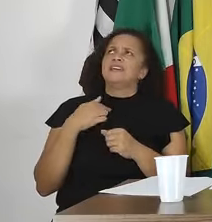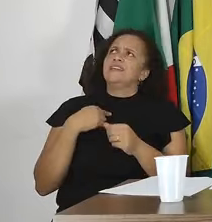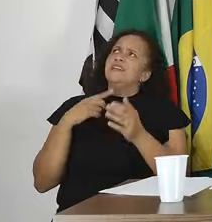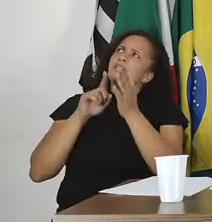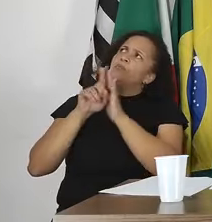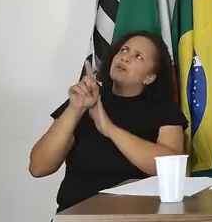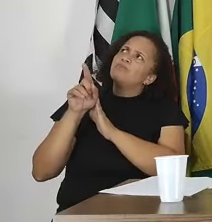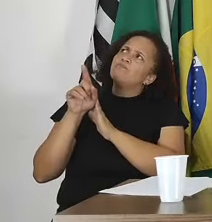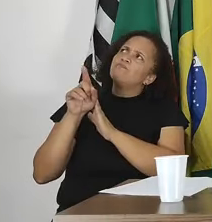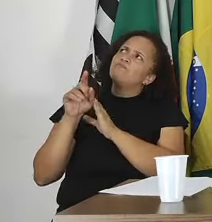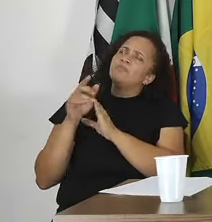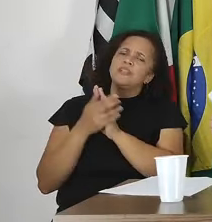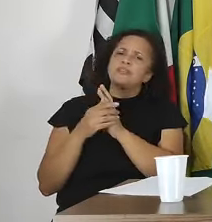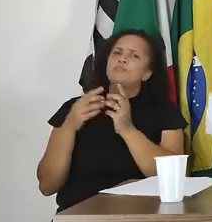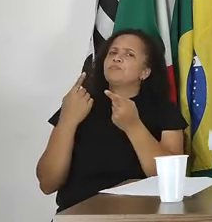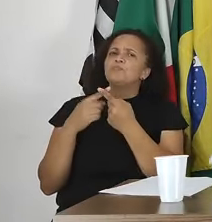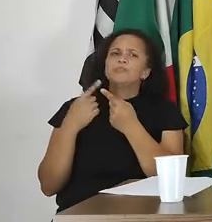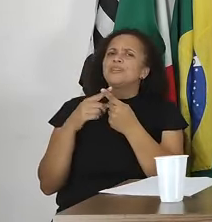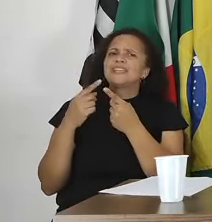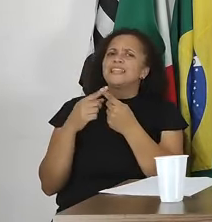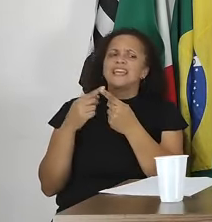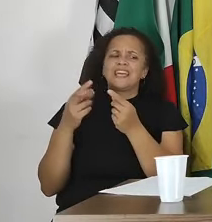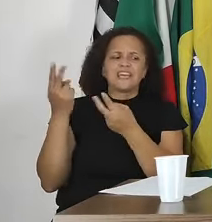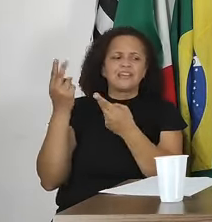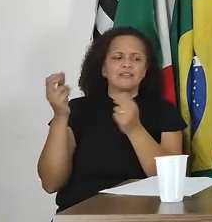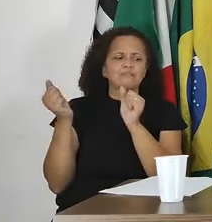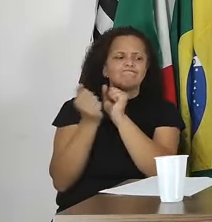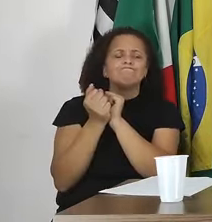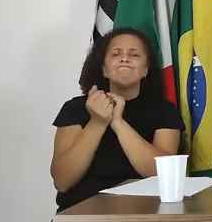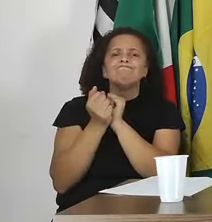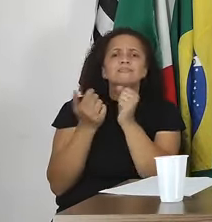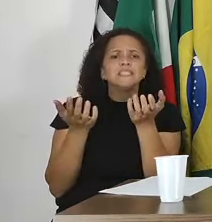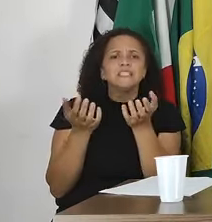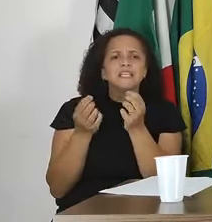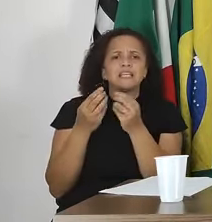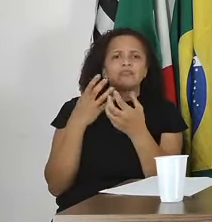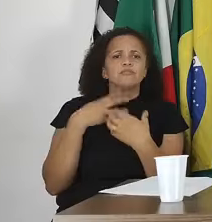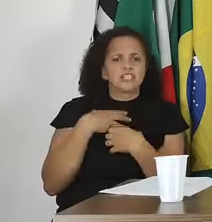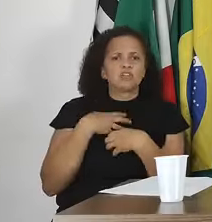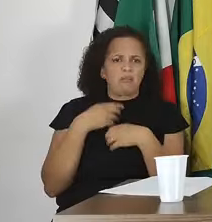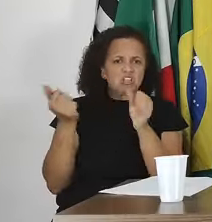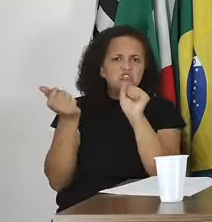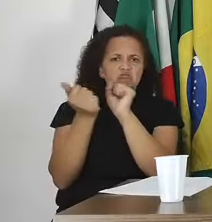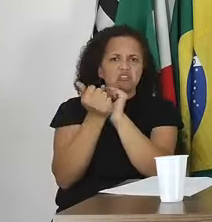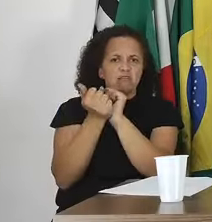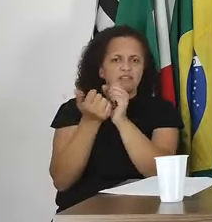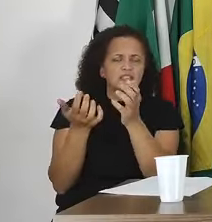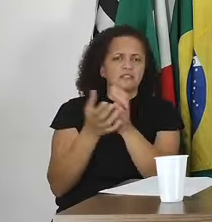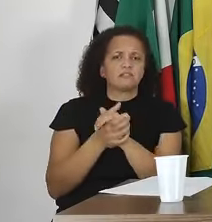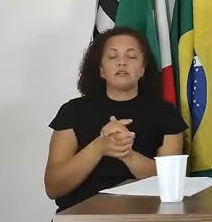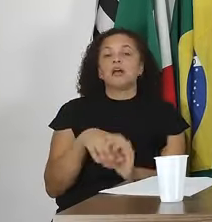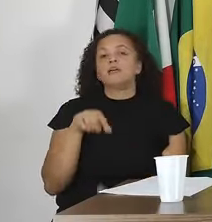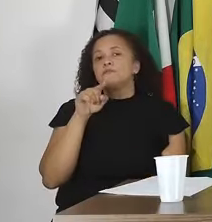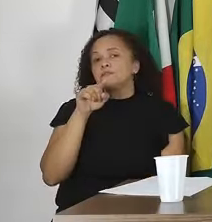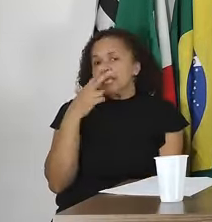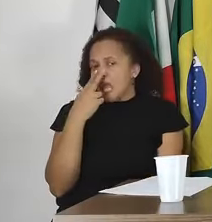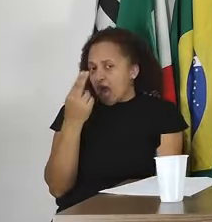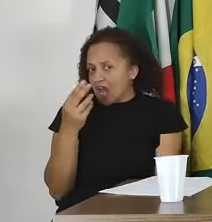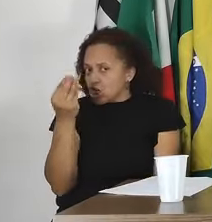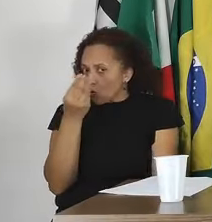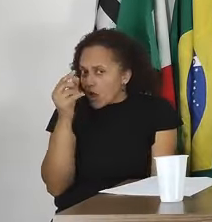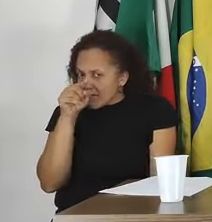que escravidão? Aí ele respondeu: você acha que quando você está pensando ou está pecando,